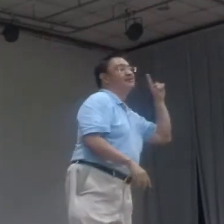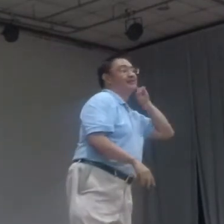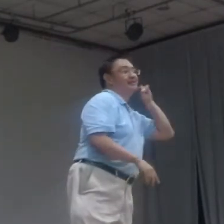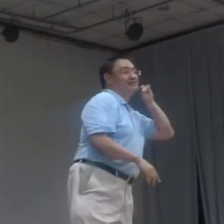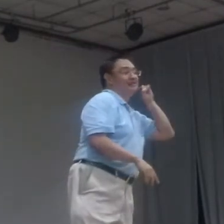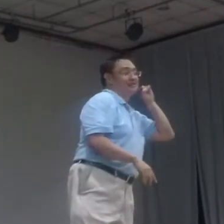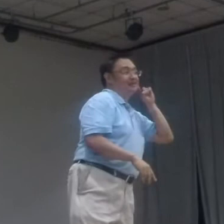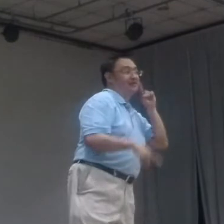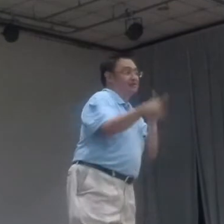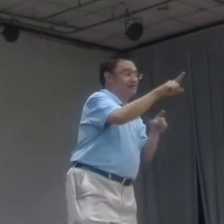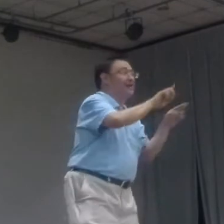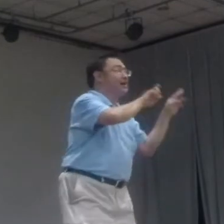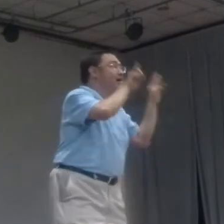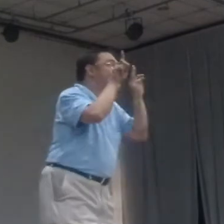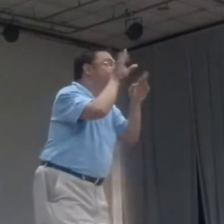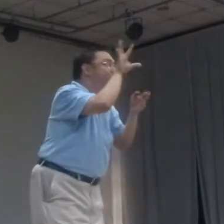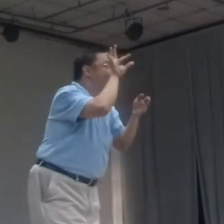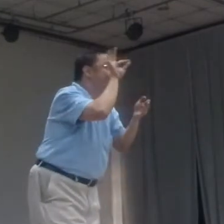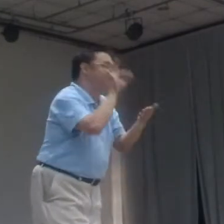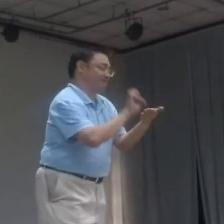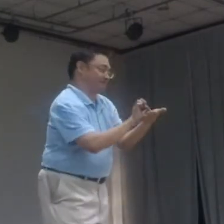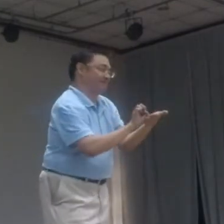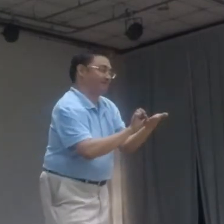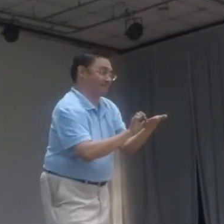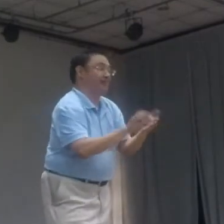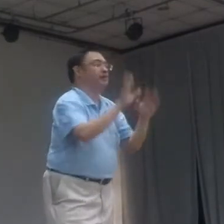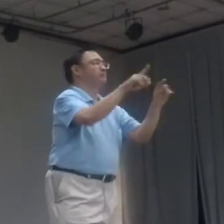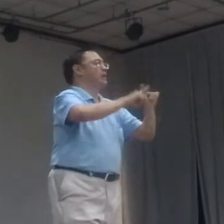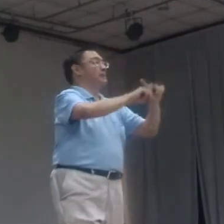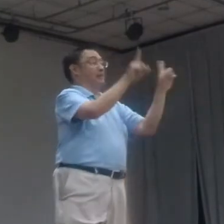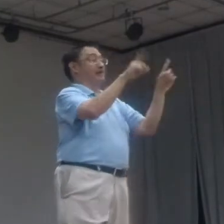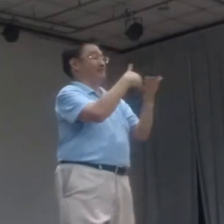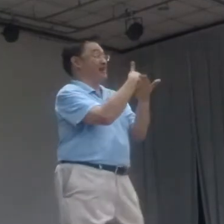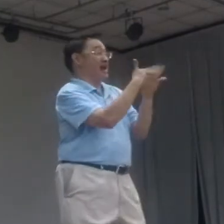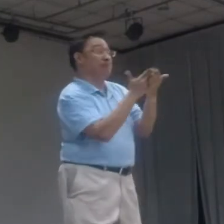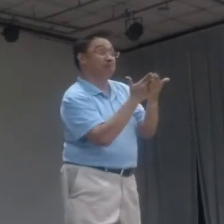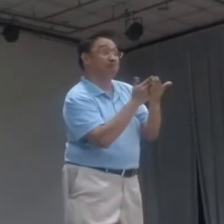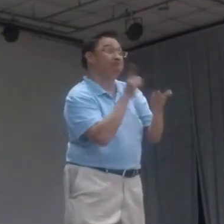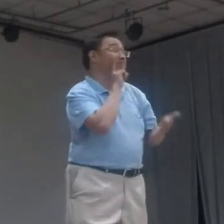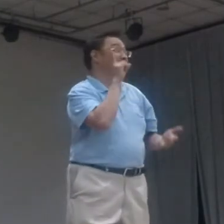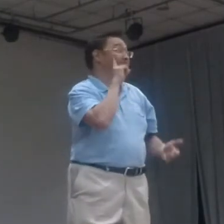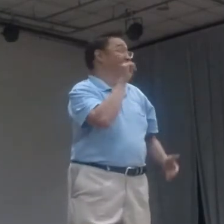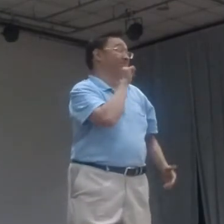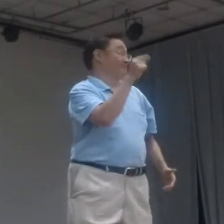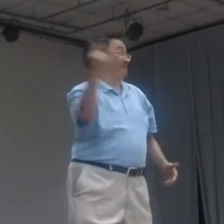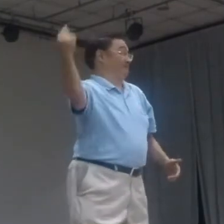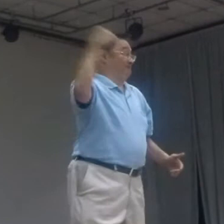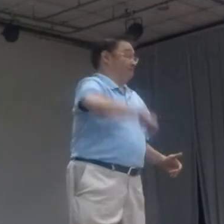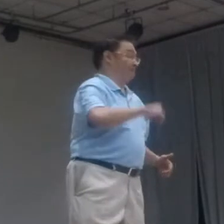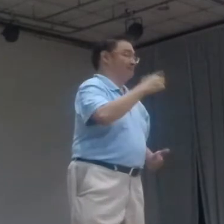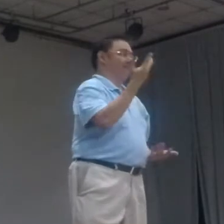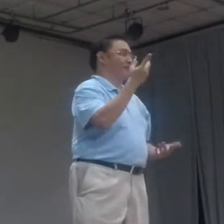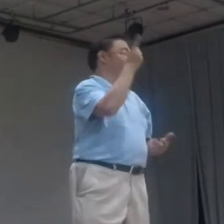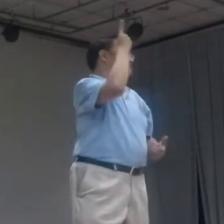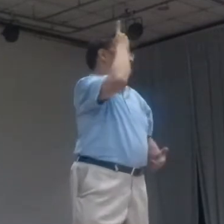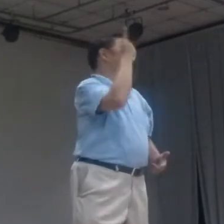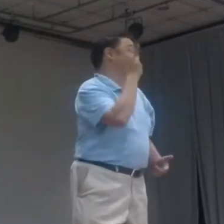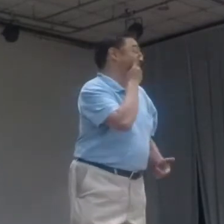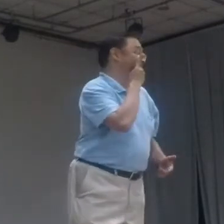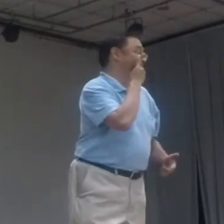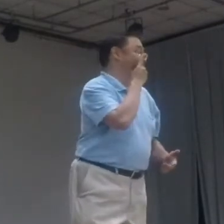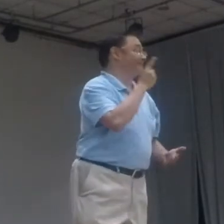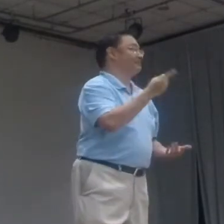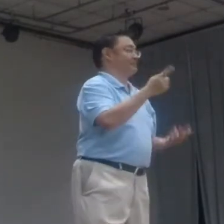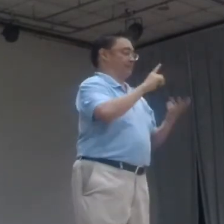pipili kayo ng mga deaf at sa hearing. So, susulat nyo, at yung ibang mga deaf